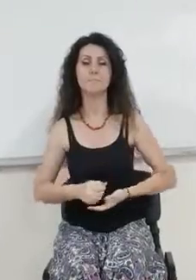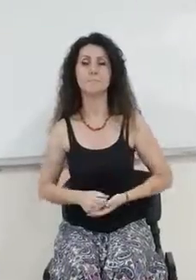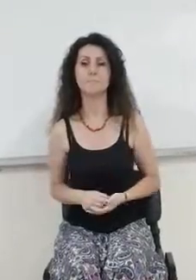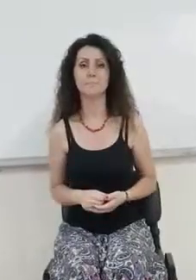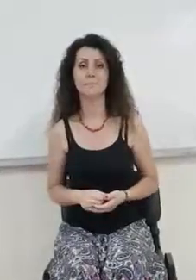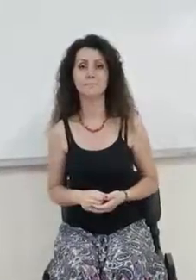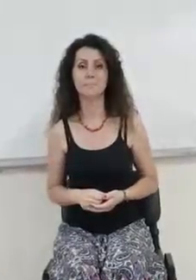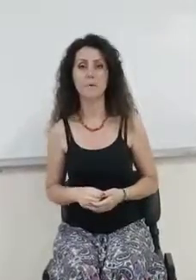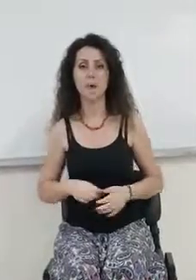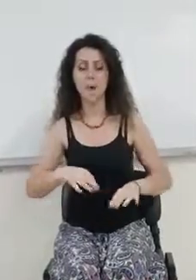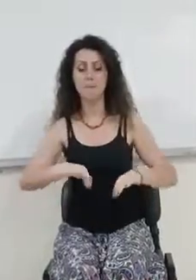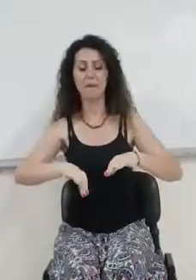Mimar Mühendis,